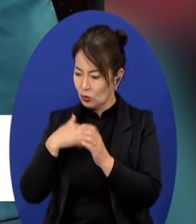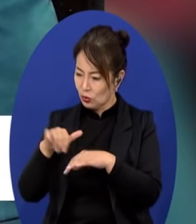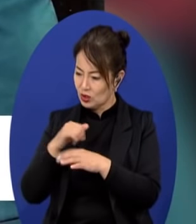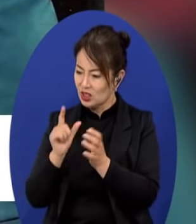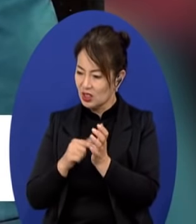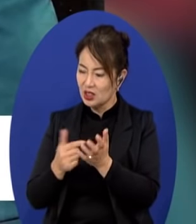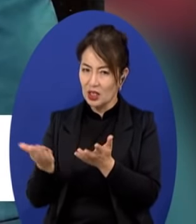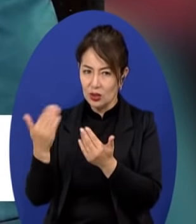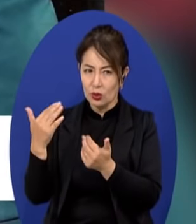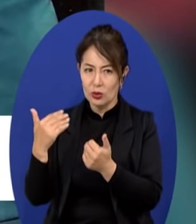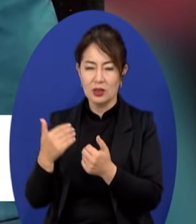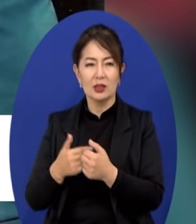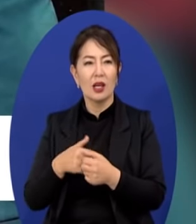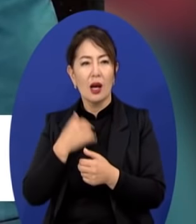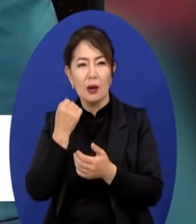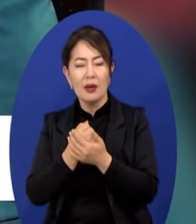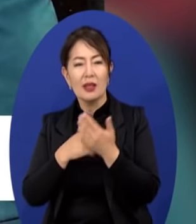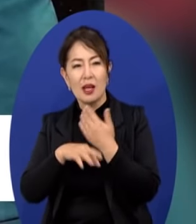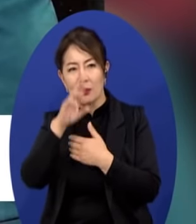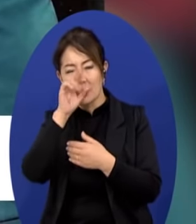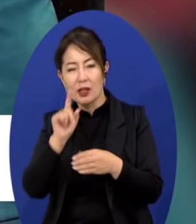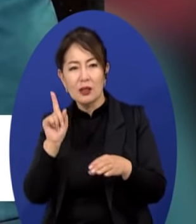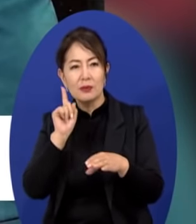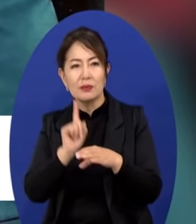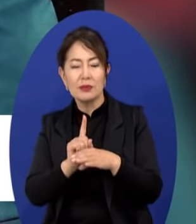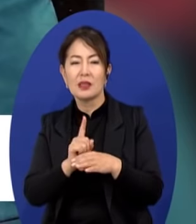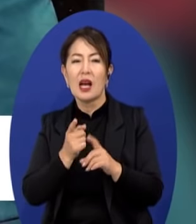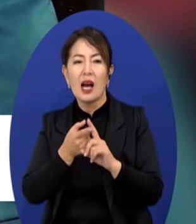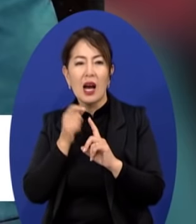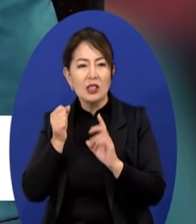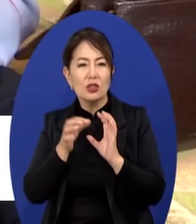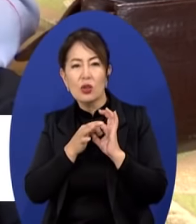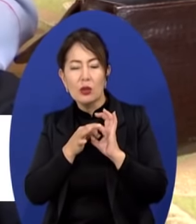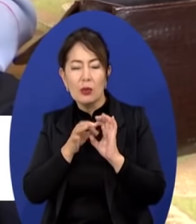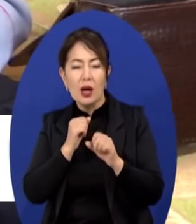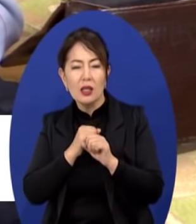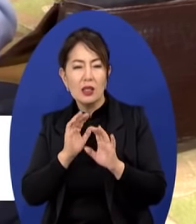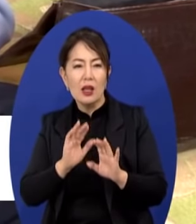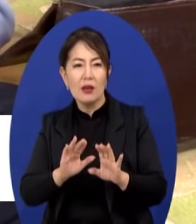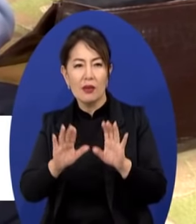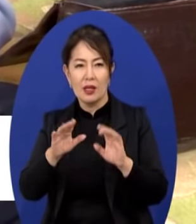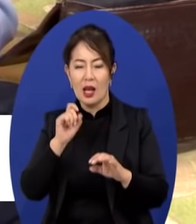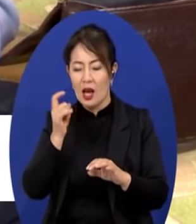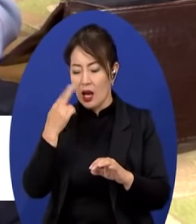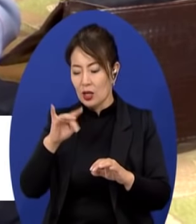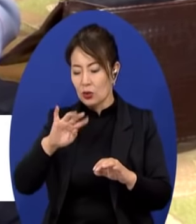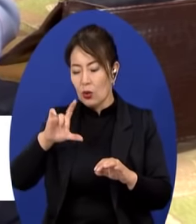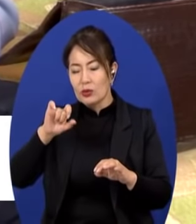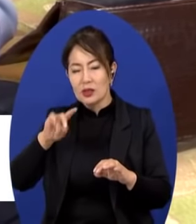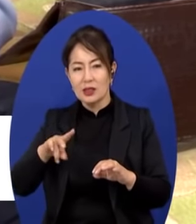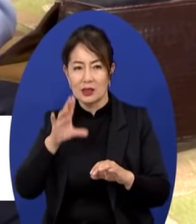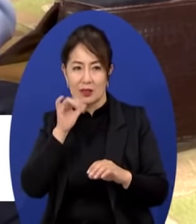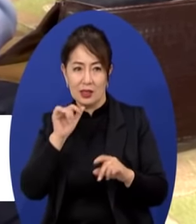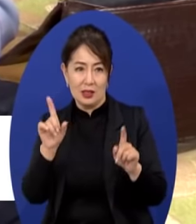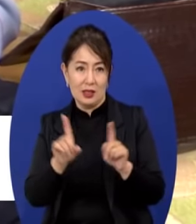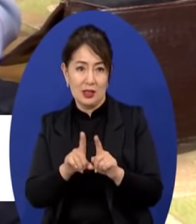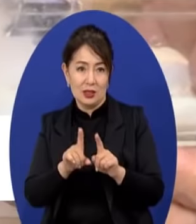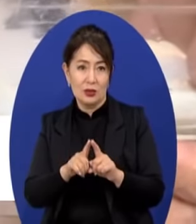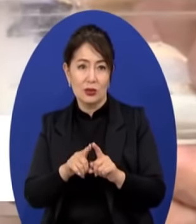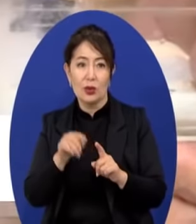болоод хэмээн дуудуулж батлан амгалах яамд арчилтай зулгатлоо ажиллажээ. Бат хүчээр ардын хувьсгалтай нас чацсан.